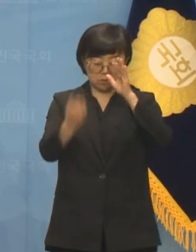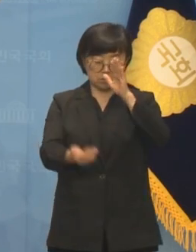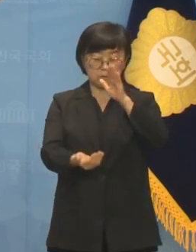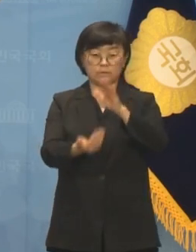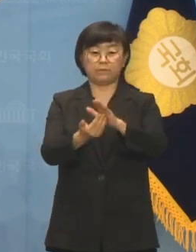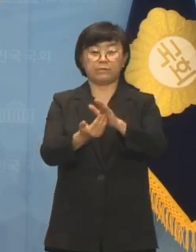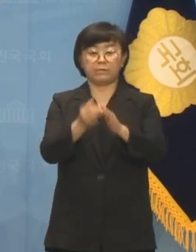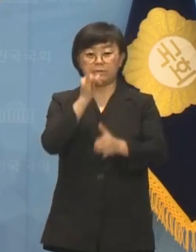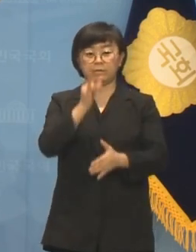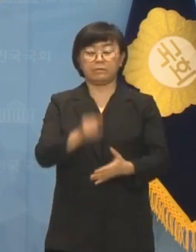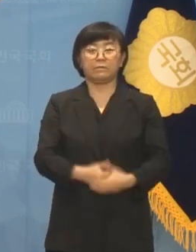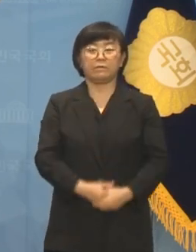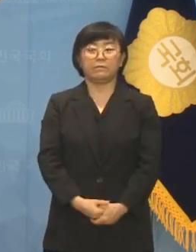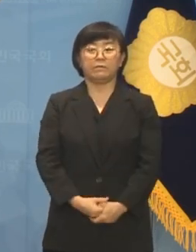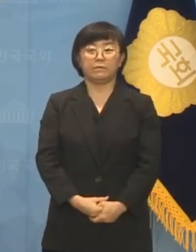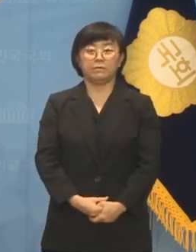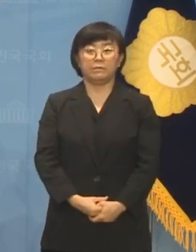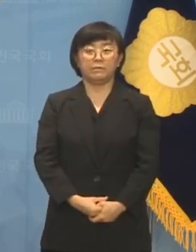노력을 다하고 있습니다.